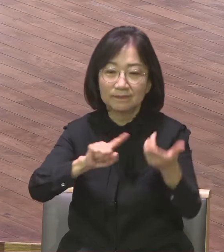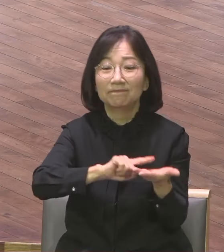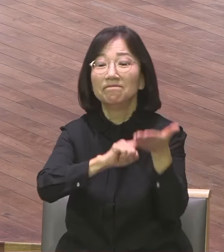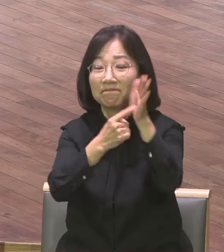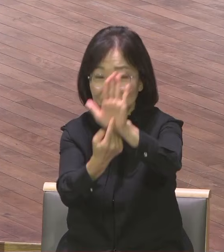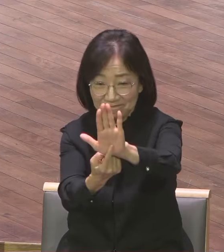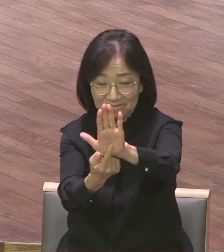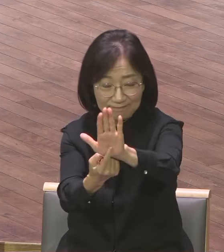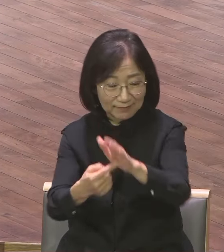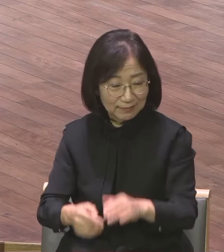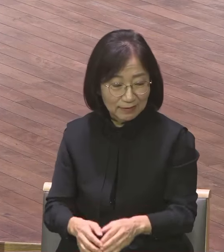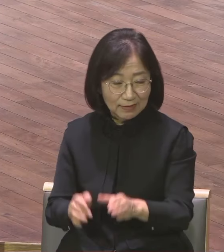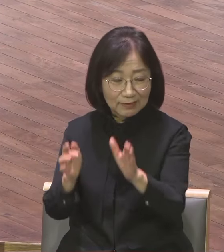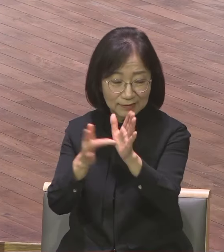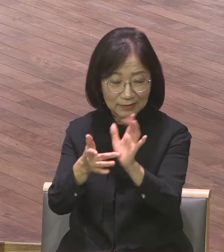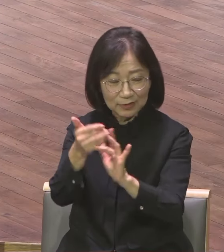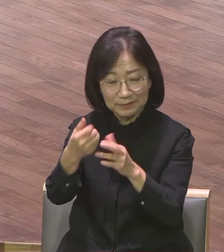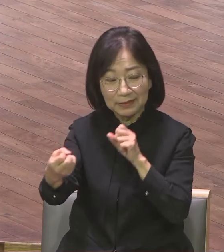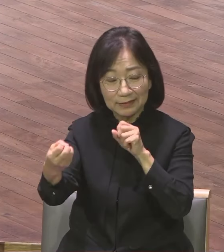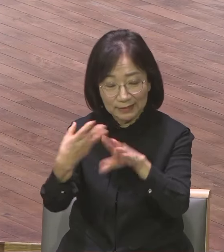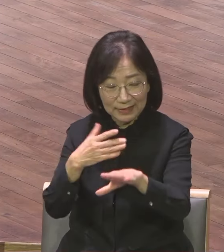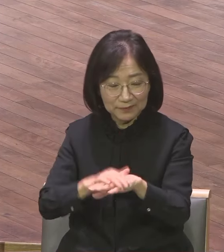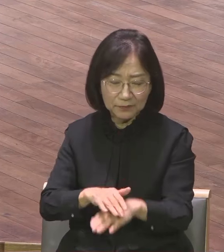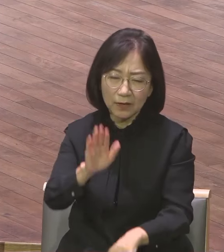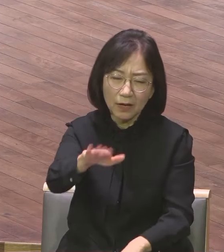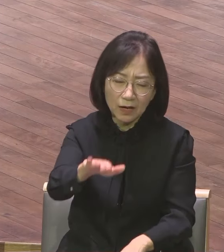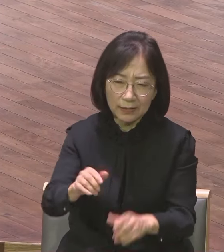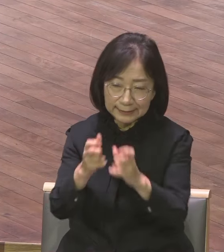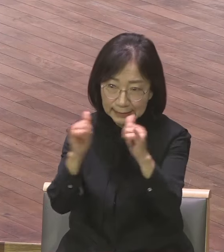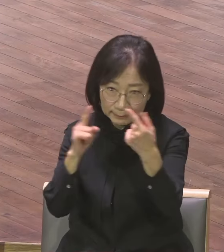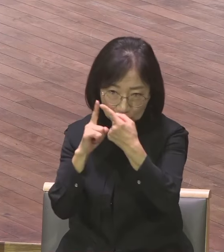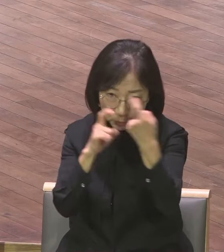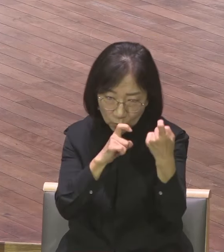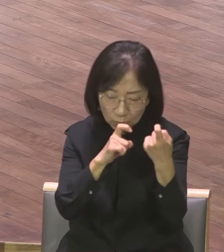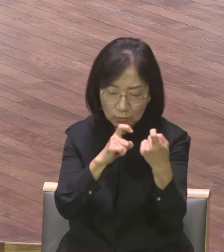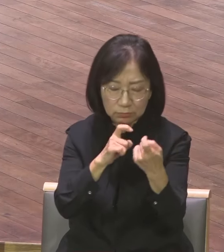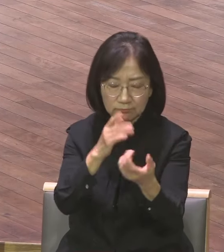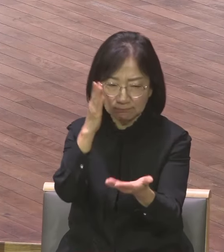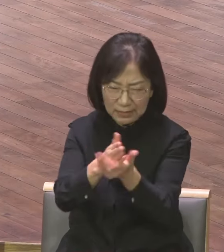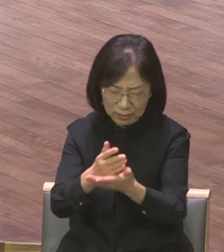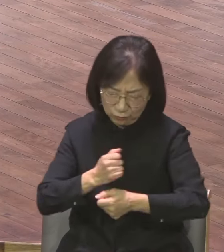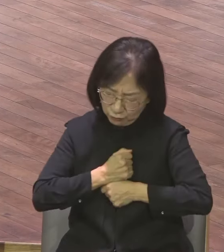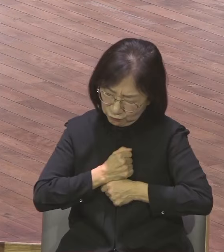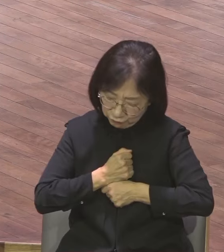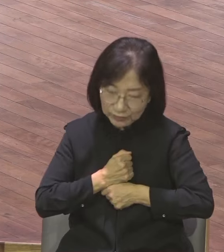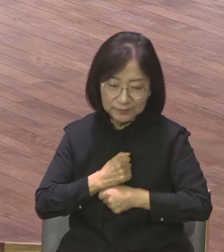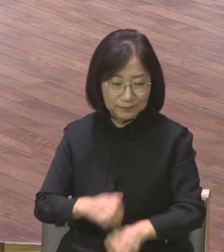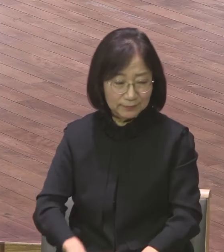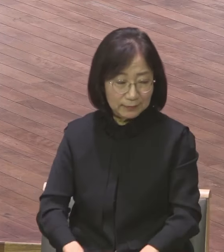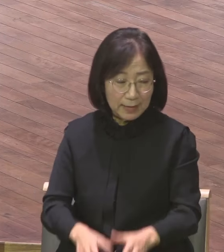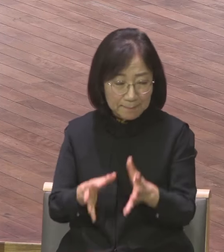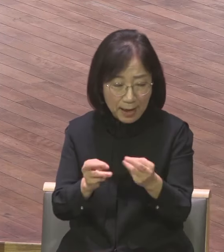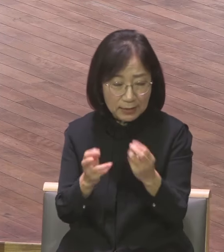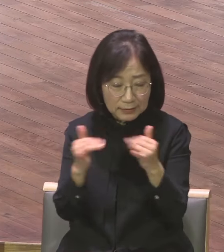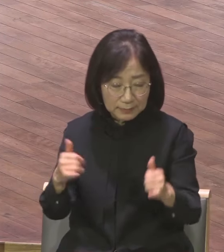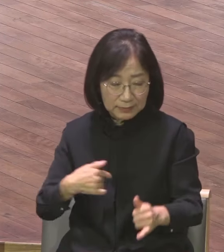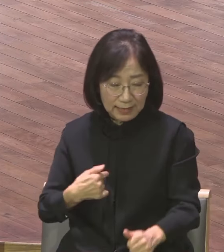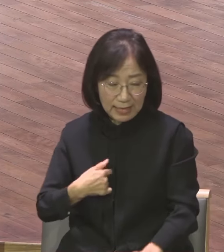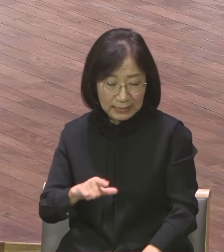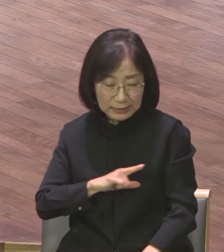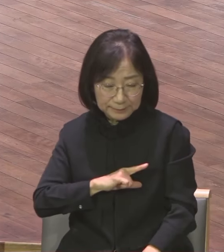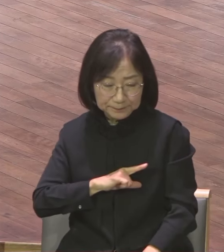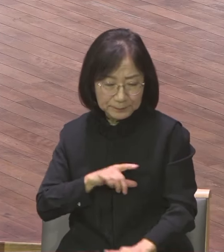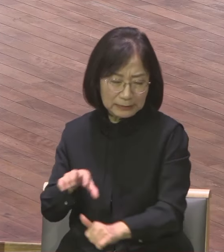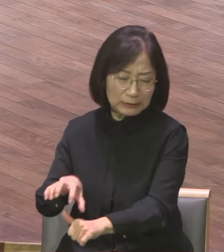예수께서 대답하여 이르시되 너희가 사람의 미혹을 받지 않도록 주의하라. 많은 사람이 내 이름으로 와서 이르되